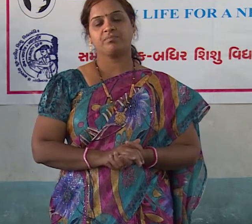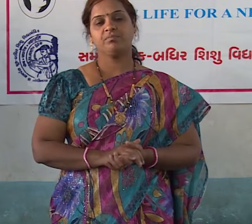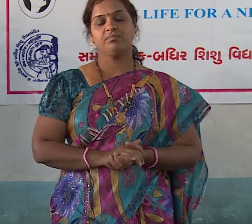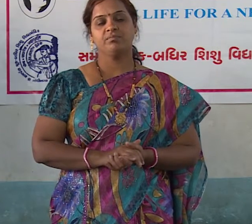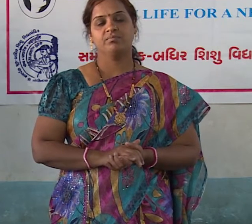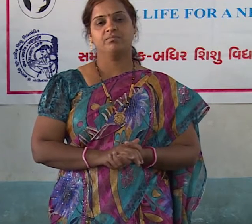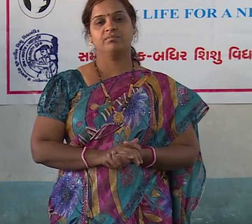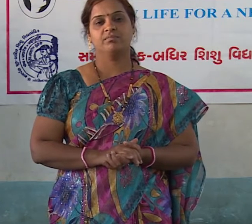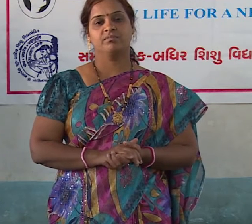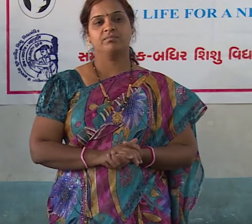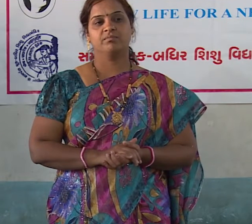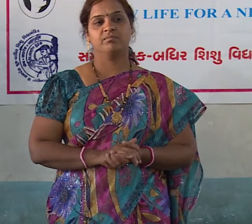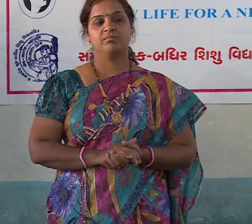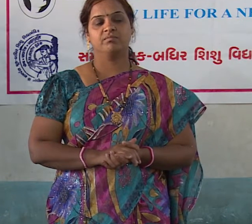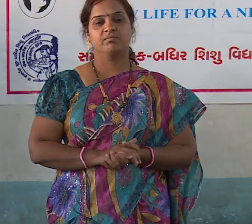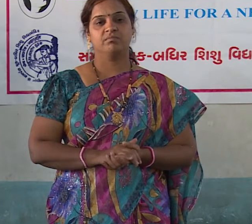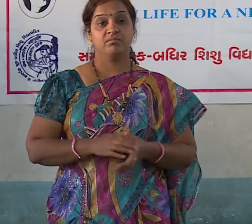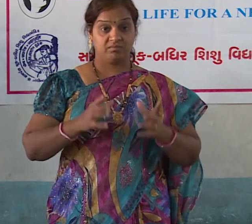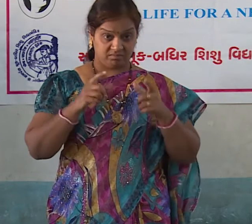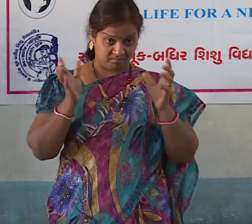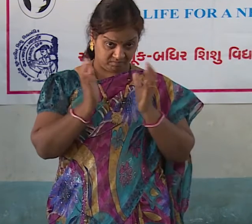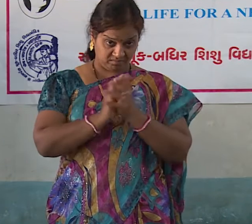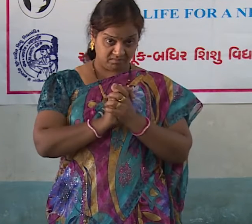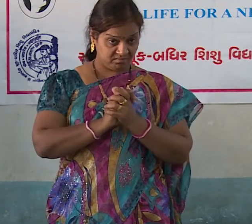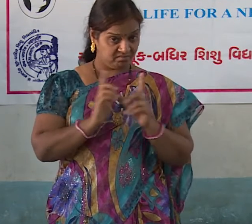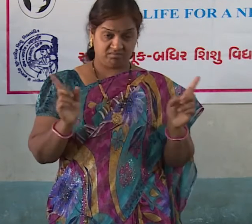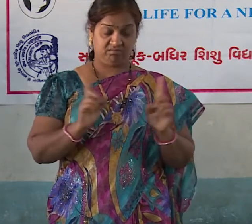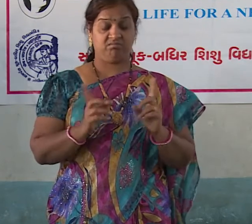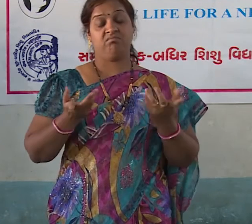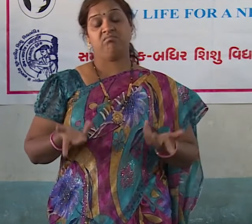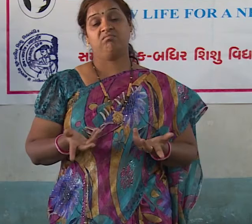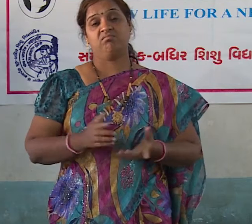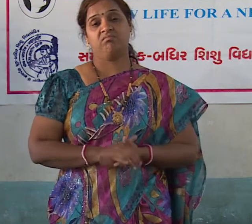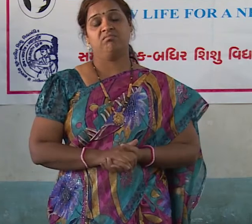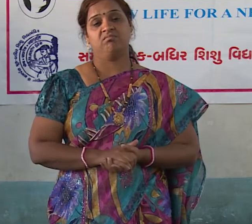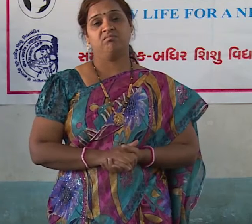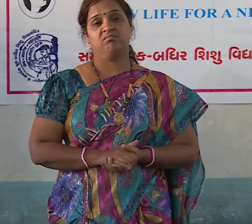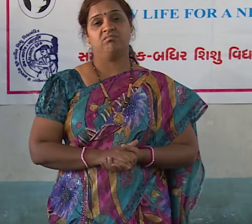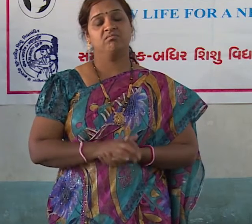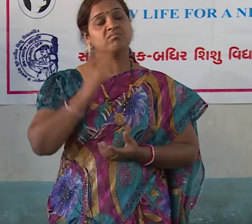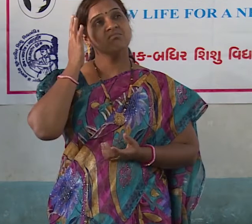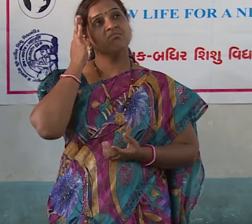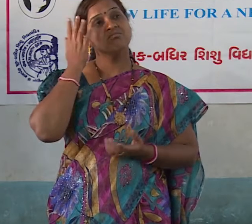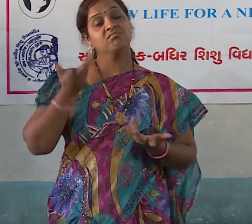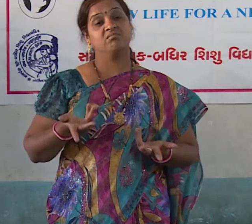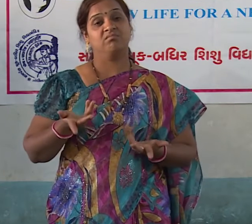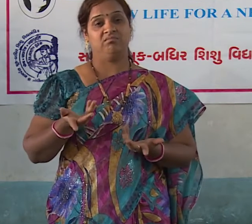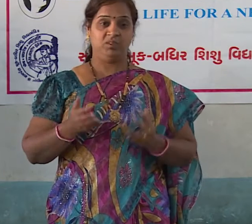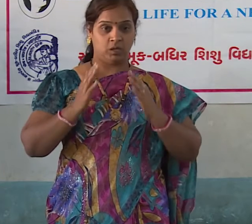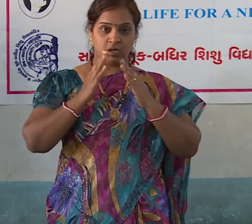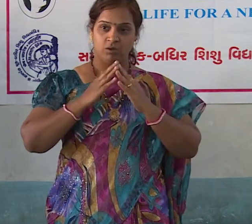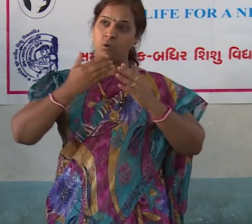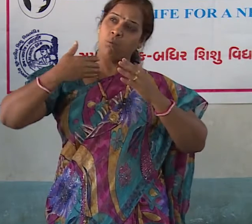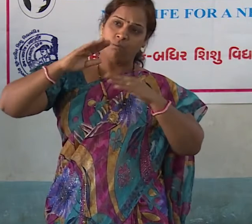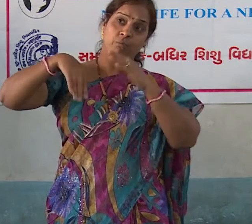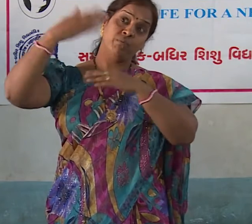बड़ा। कहा मैं थोड़ा ही इनको याद करता हूं, ये ही अपने आप याद आते हैं ना।